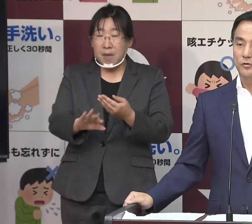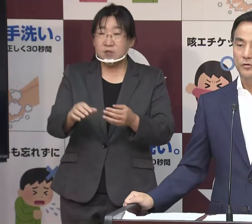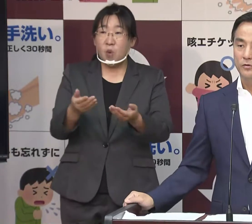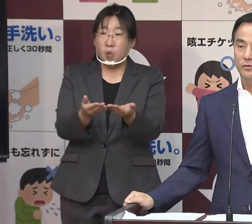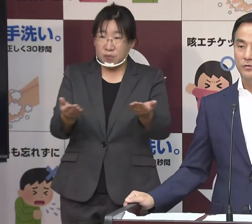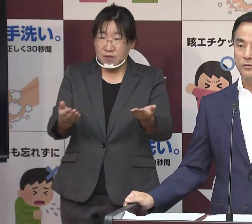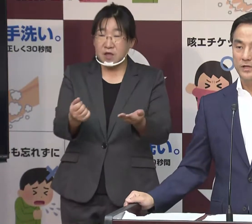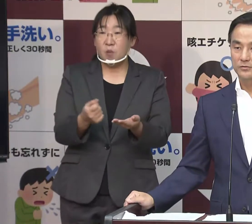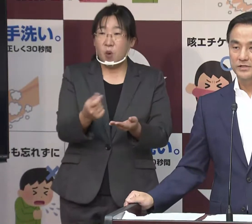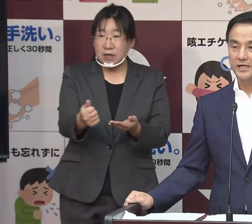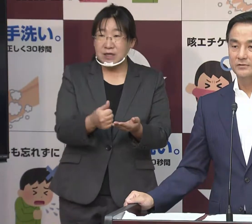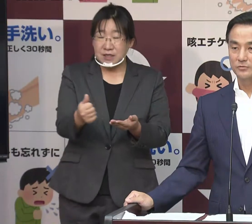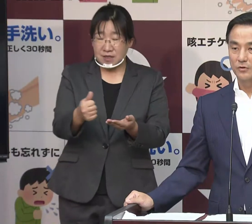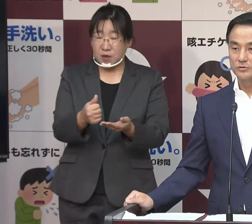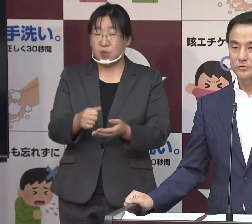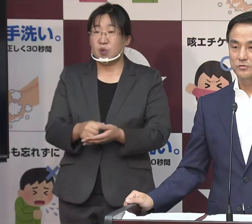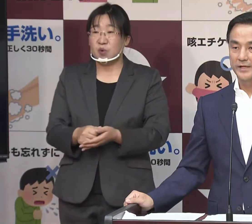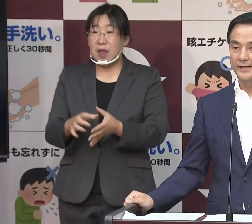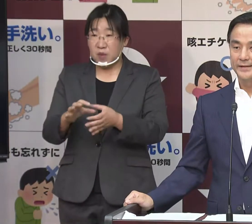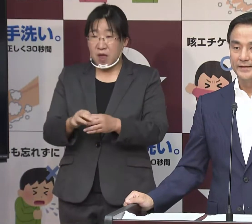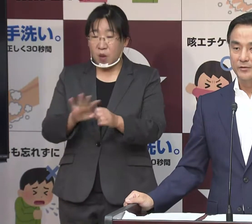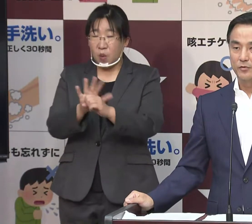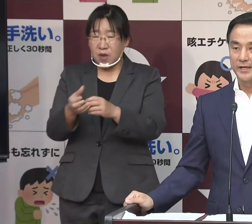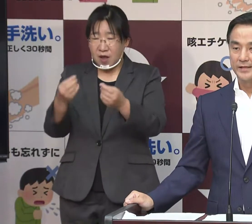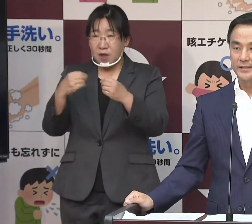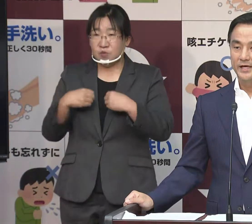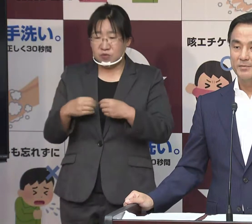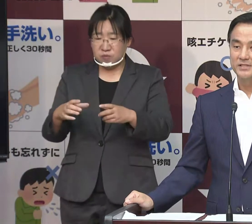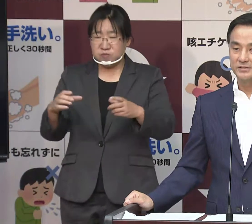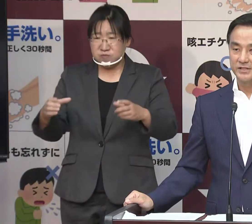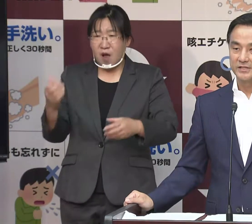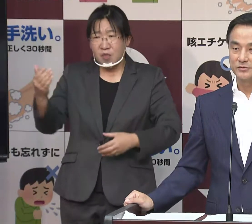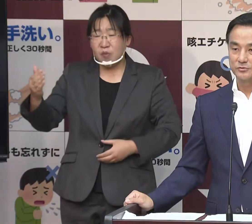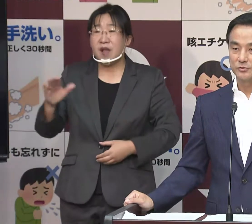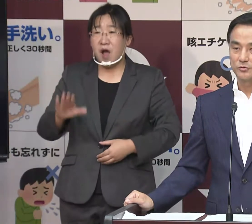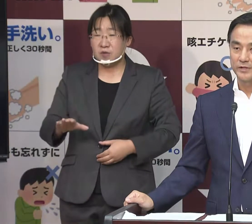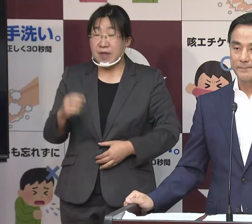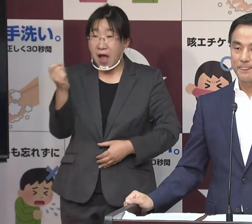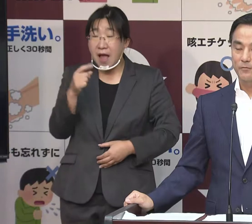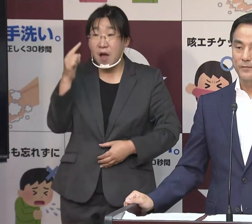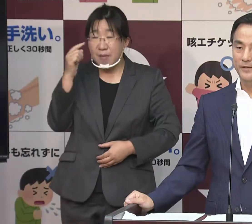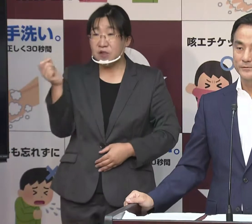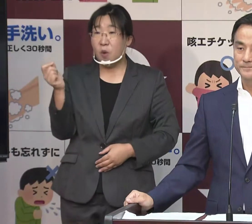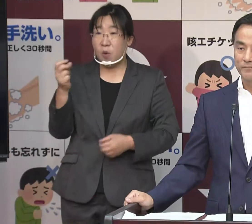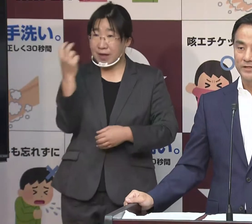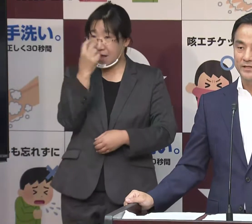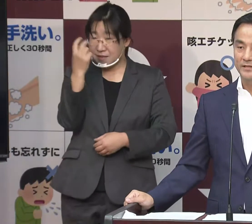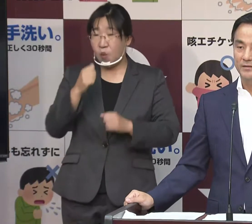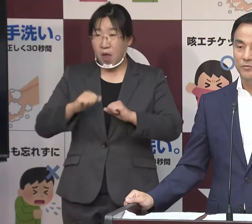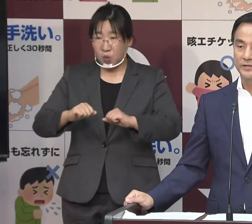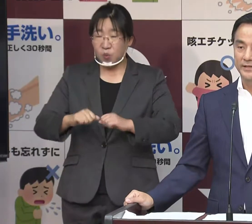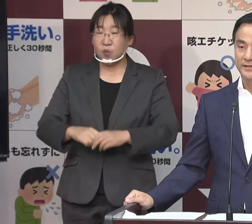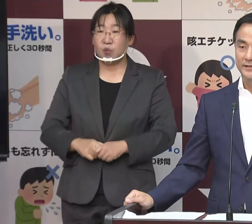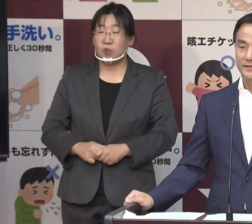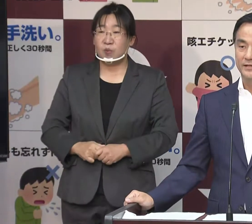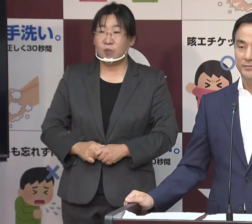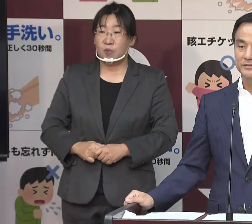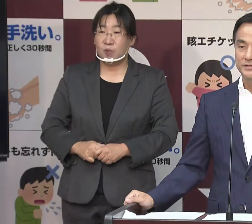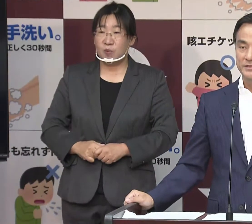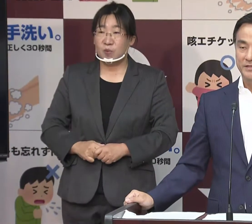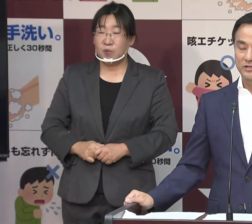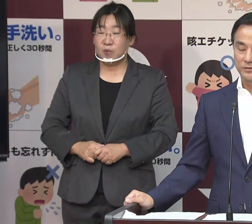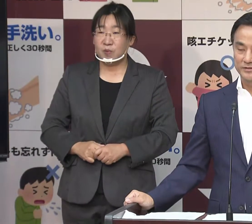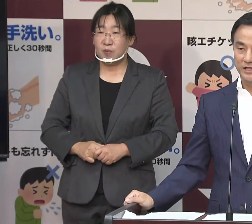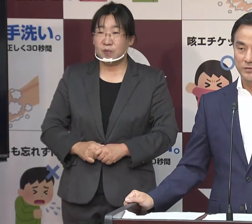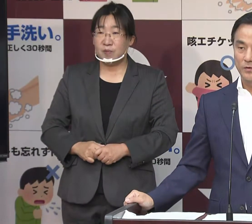その可能性があるということで今回早めにですね検査をするということで行うものであります